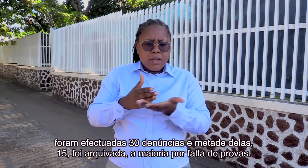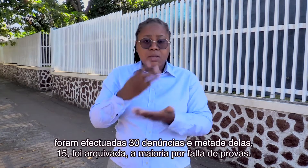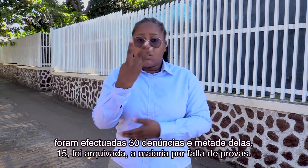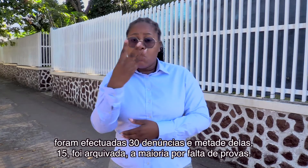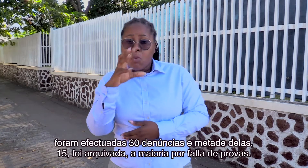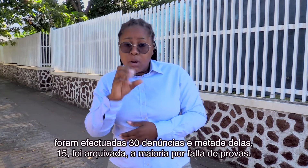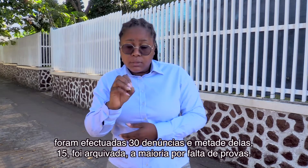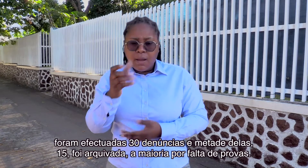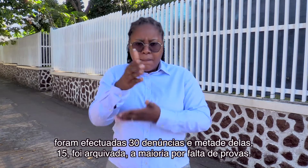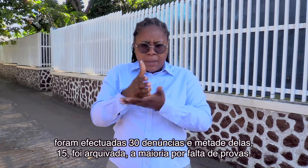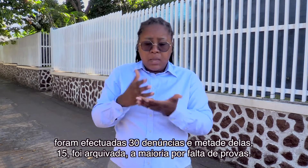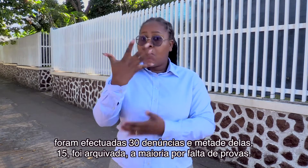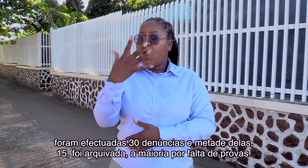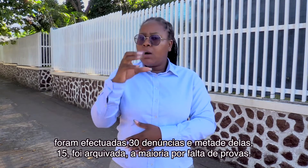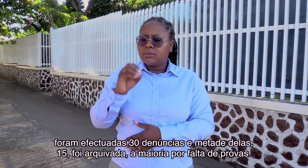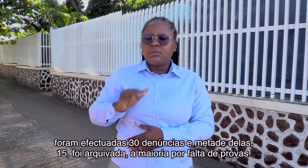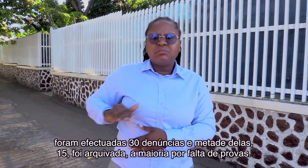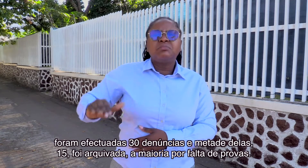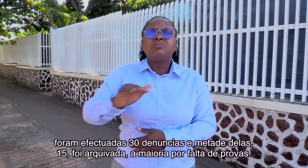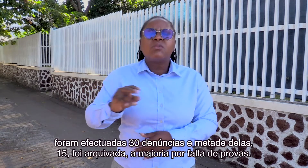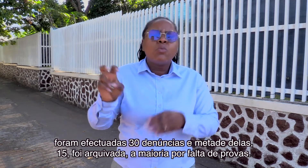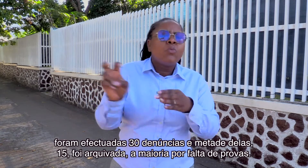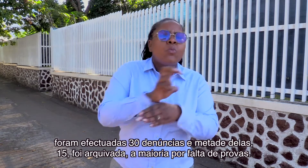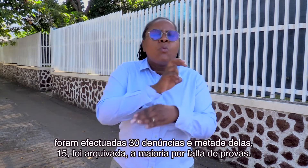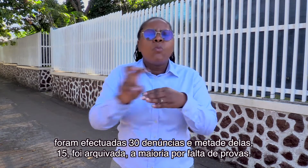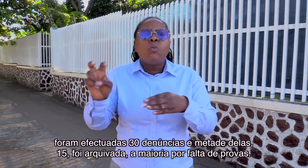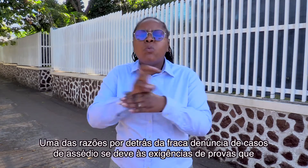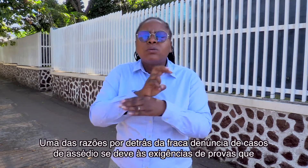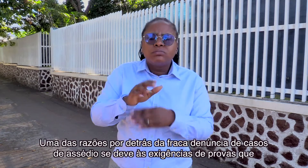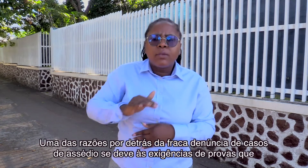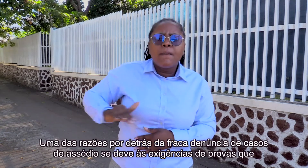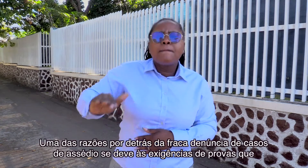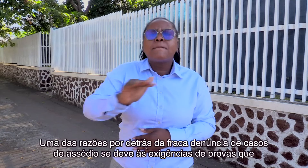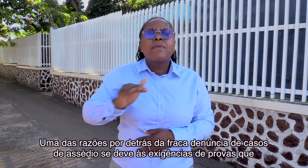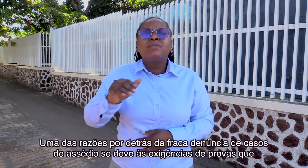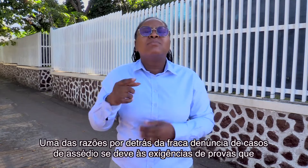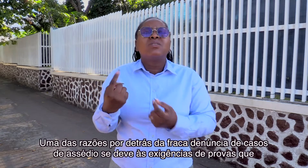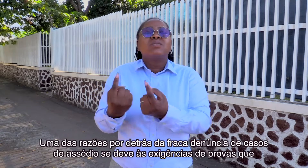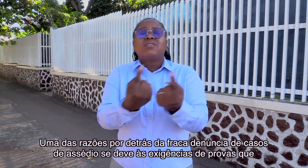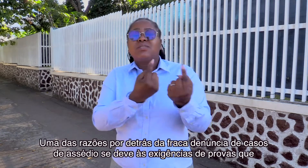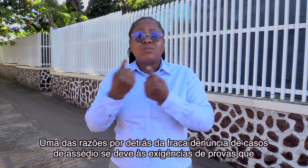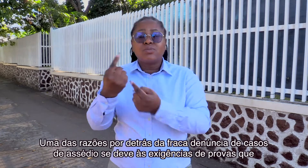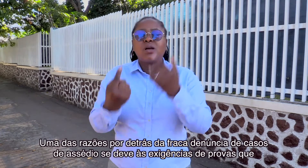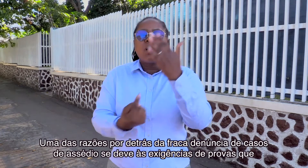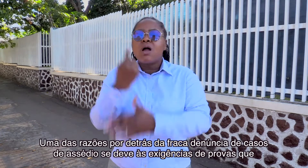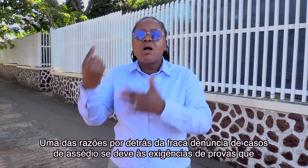foi arquivada, a maioria por falta de provas. Uma das razões por detrás da fraca denúncia de casos